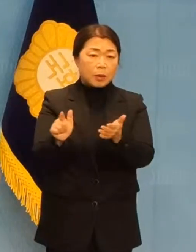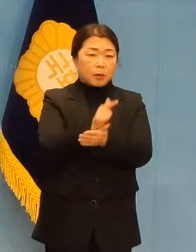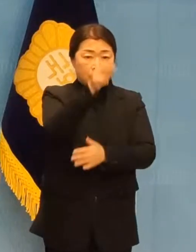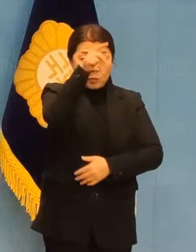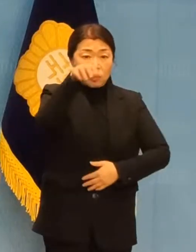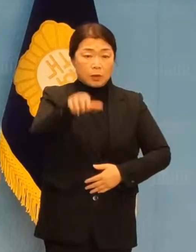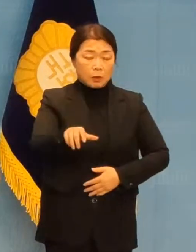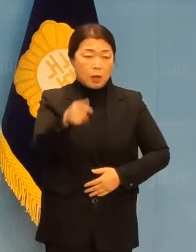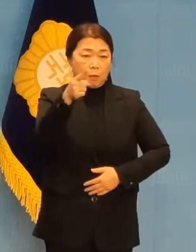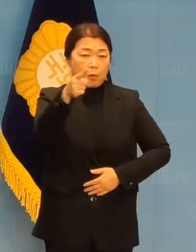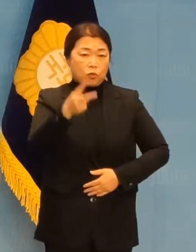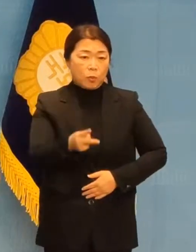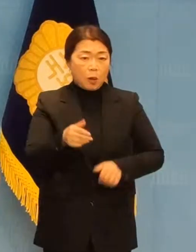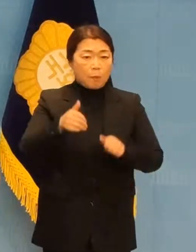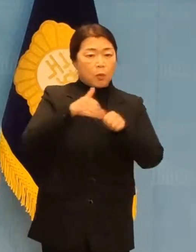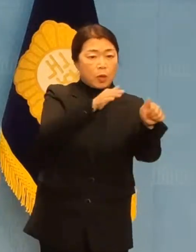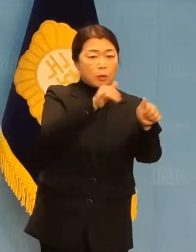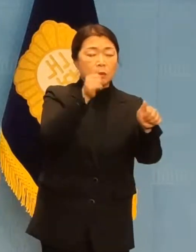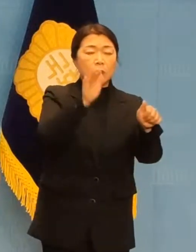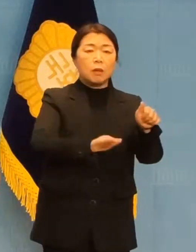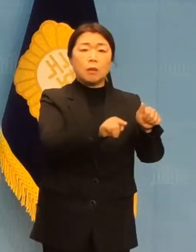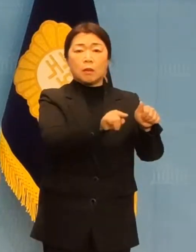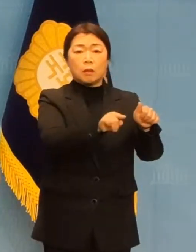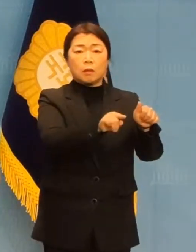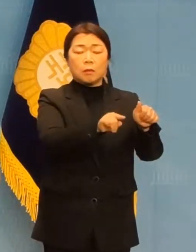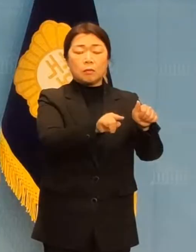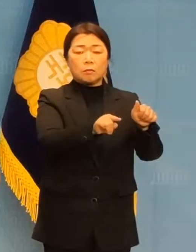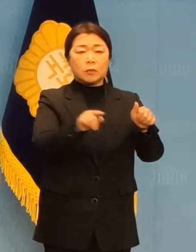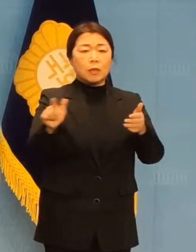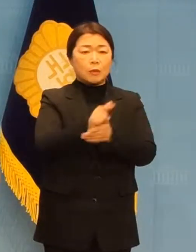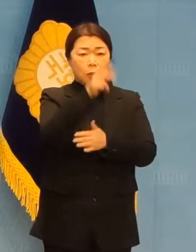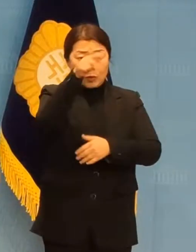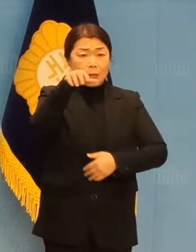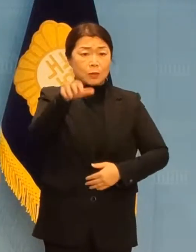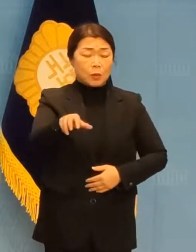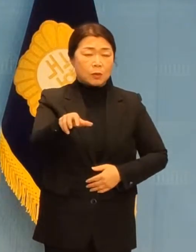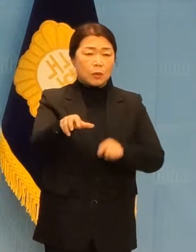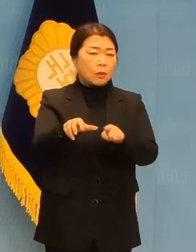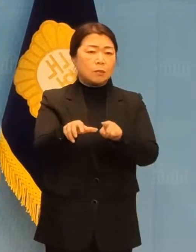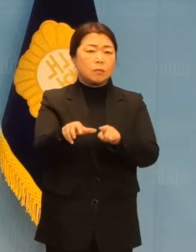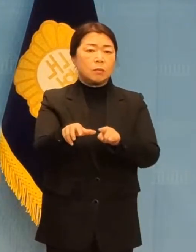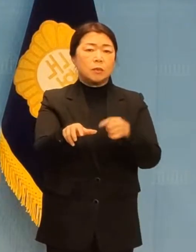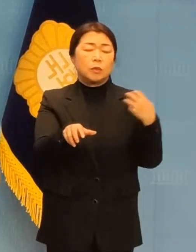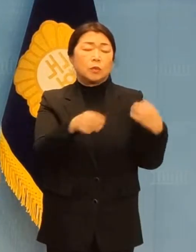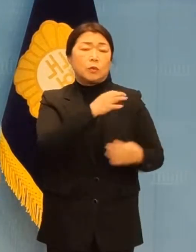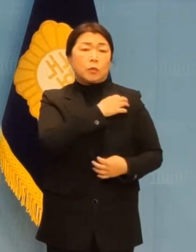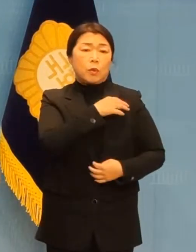강서경찰서에서 2차례 보냈으나 일개 강서경찰서에 총경 4급